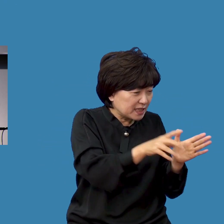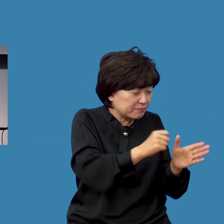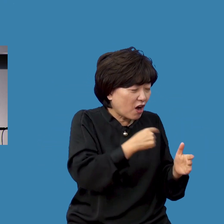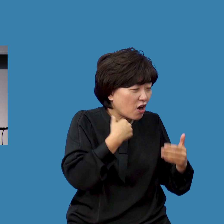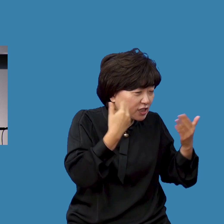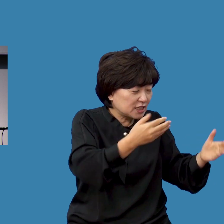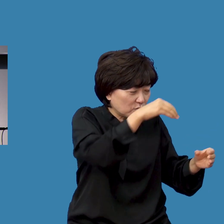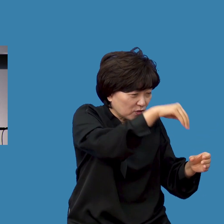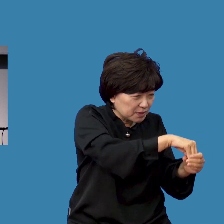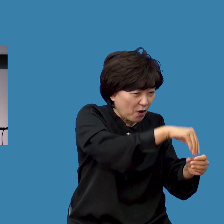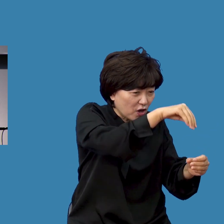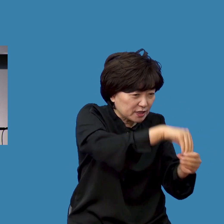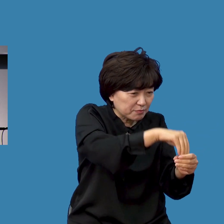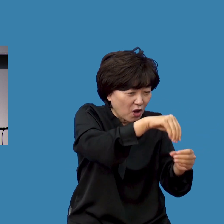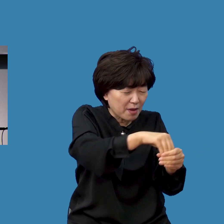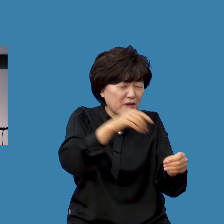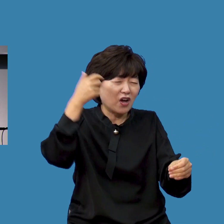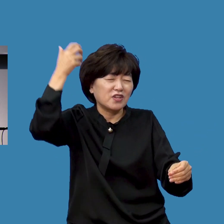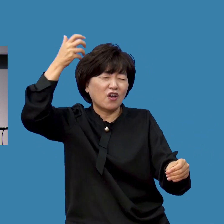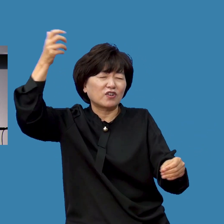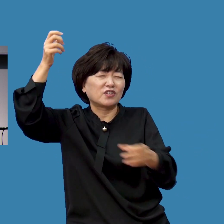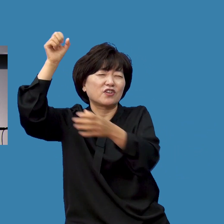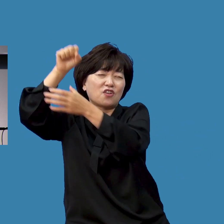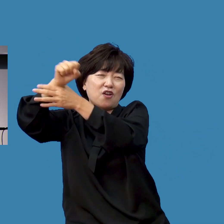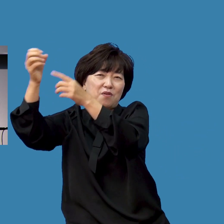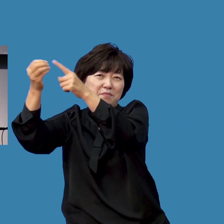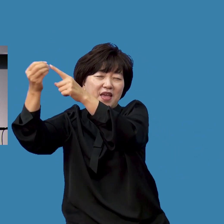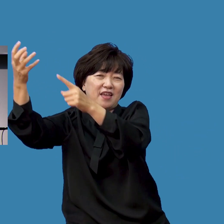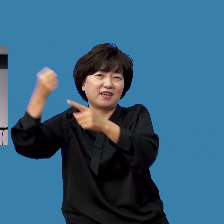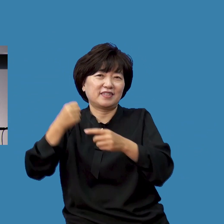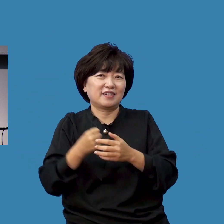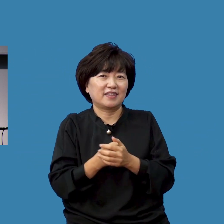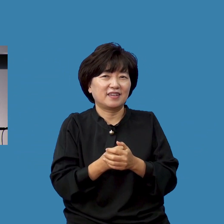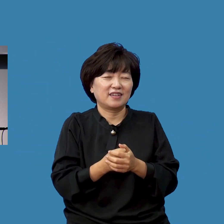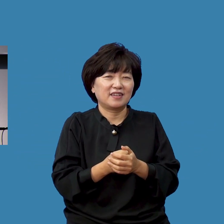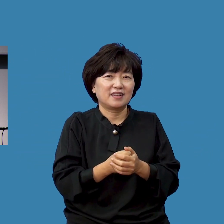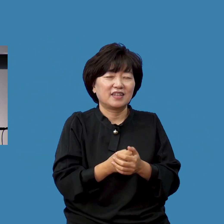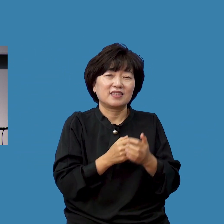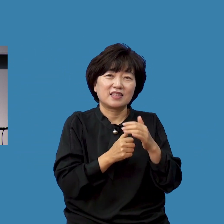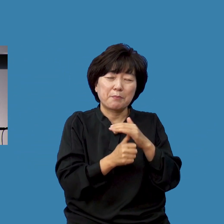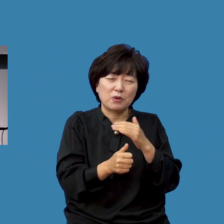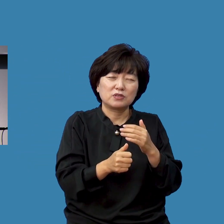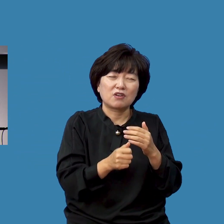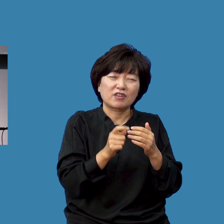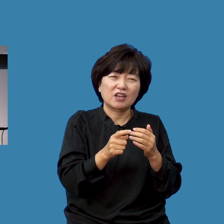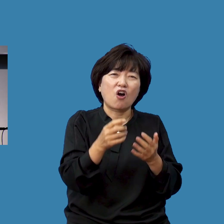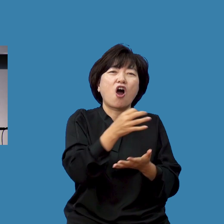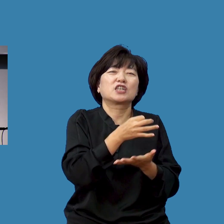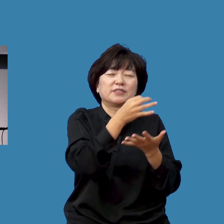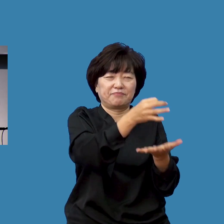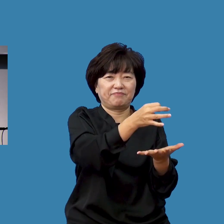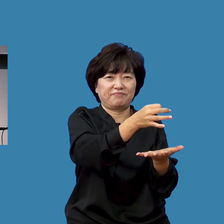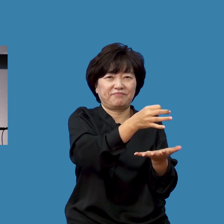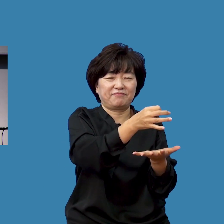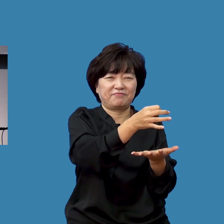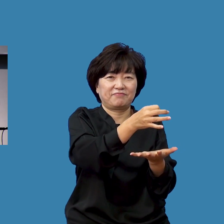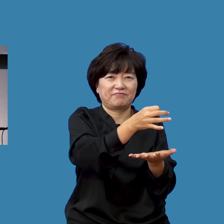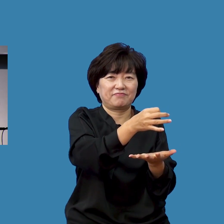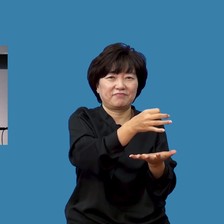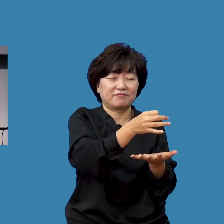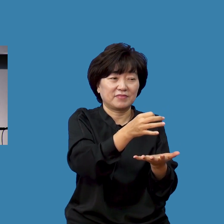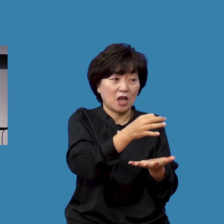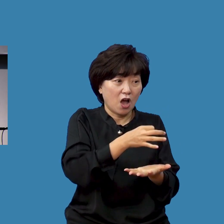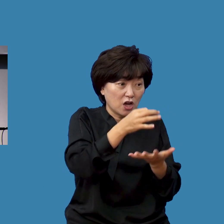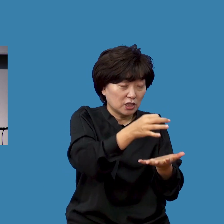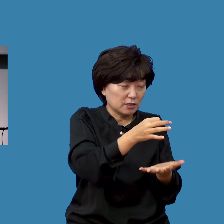믿음과 헌신으로 심으면 영적인 열매를 얻게 됩니다. 자, 대표적인 것이 헌금 같은 거죠. 헌금. 자, 물론 이 헌금은요,